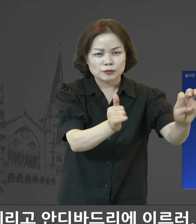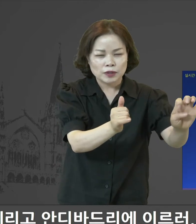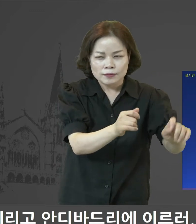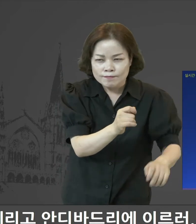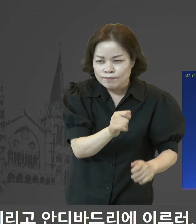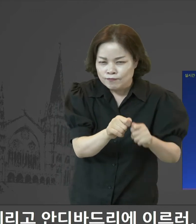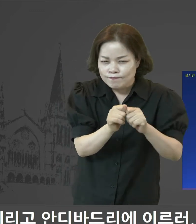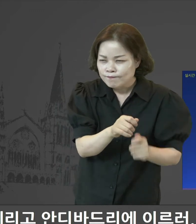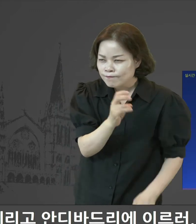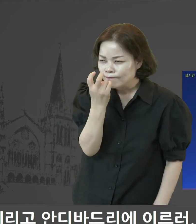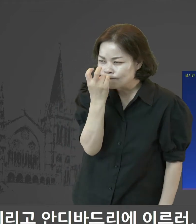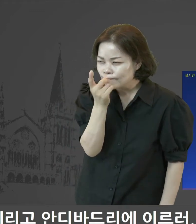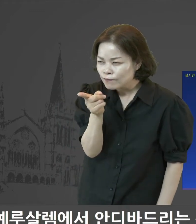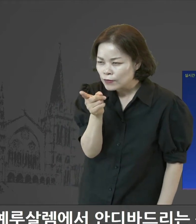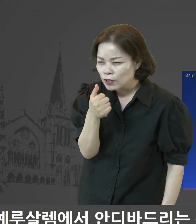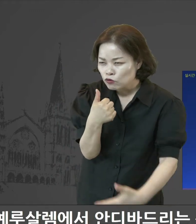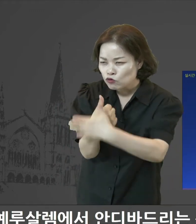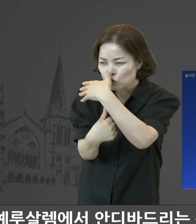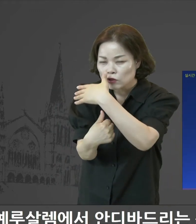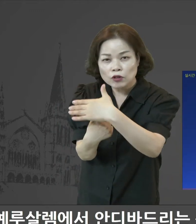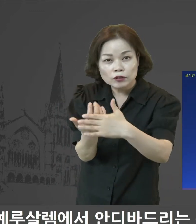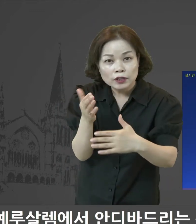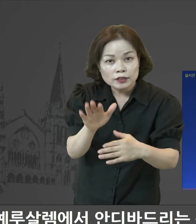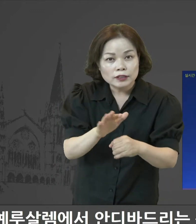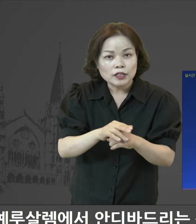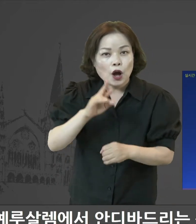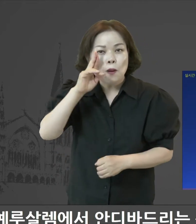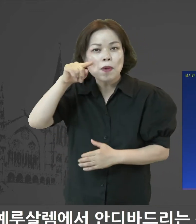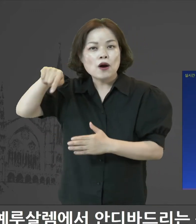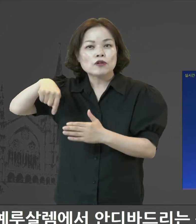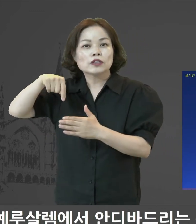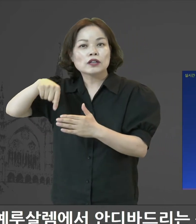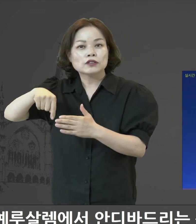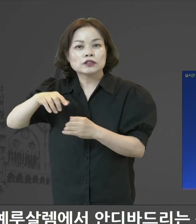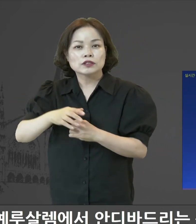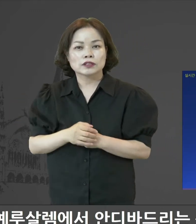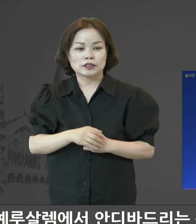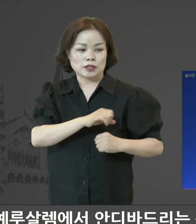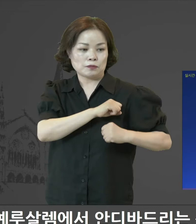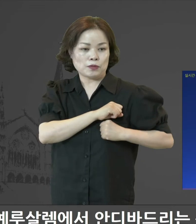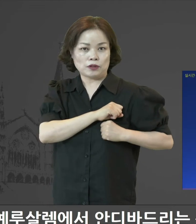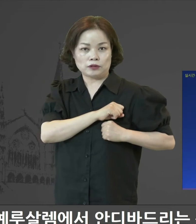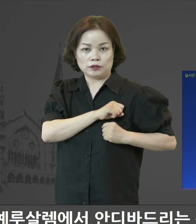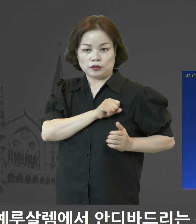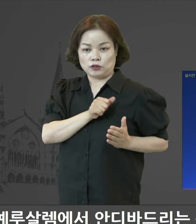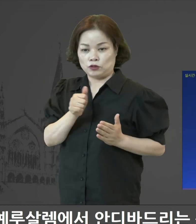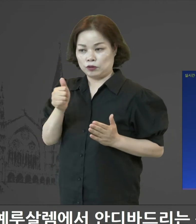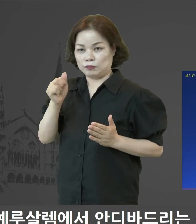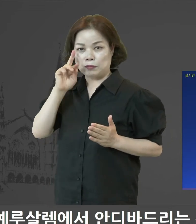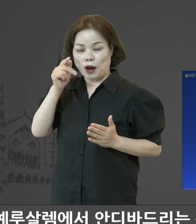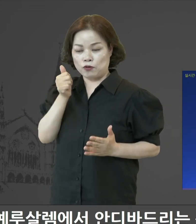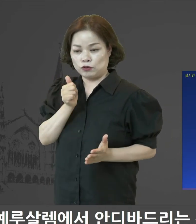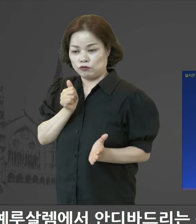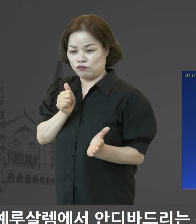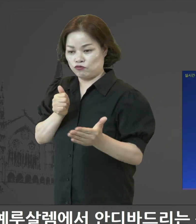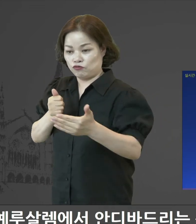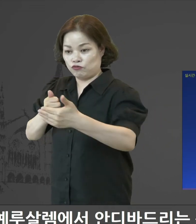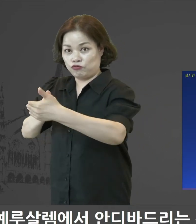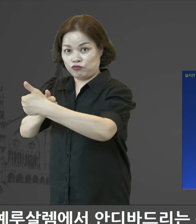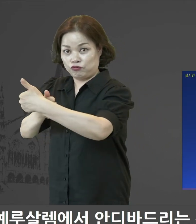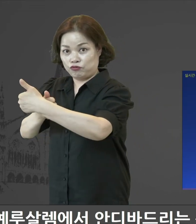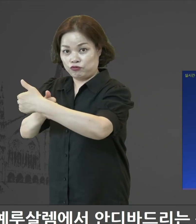노리고 있으니까 아마 제 생각에는 바울을 가운데 두고 보병과 창병이 둘러싸고 완전히 그냥,